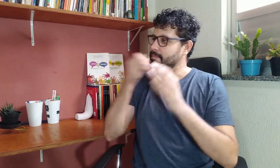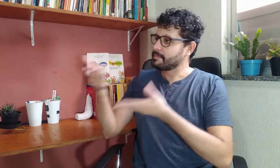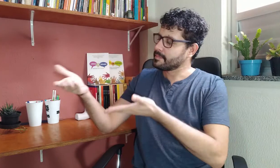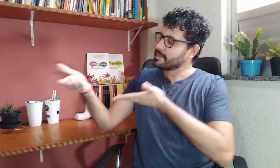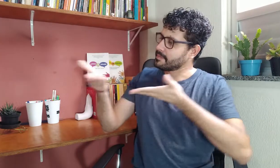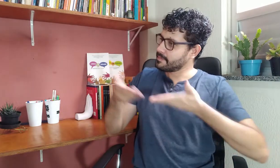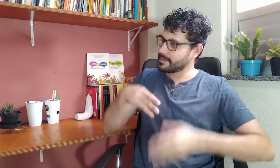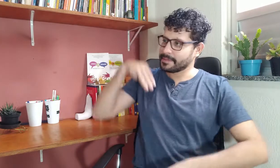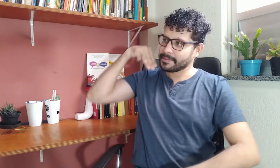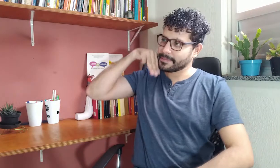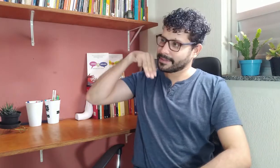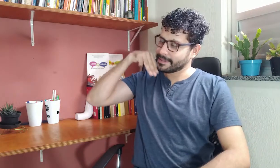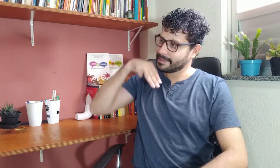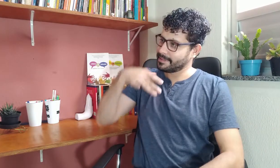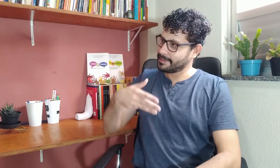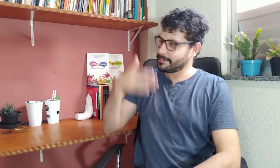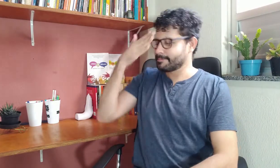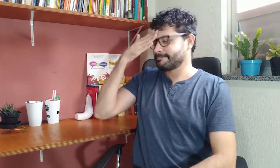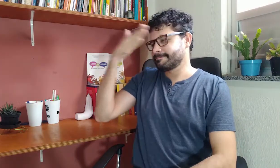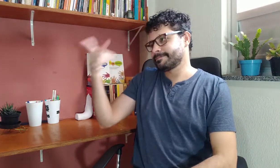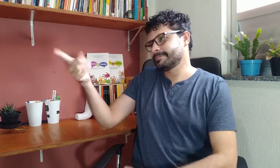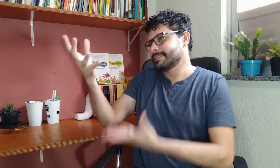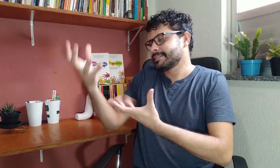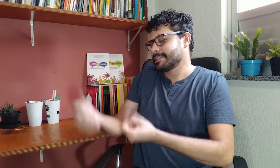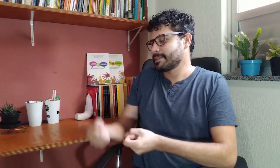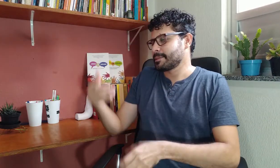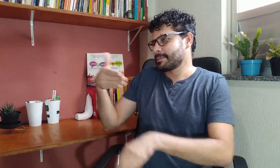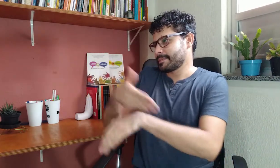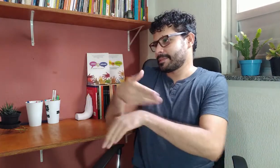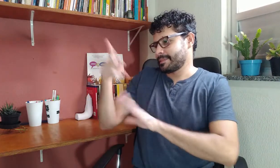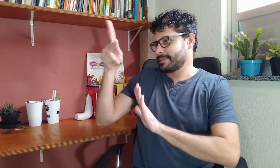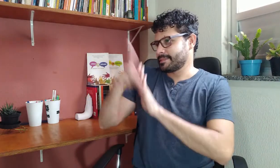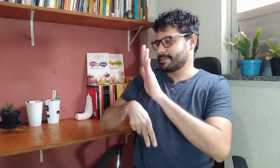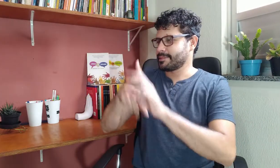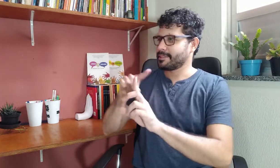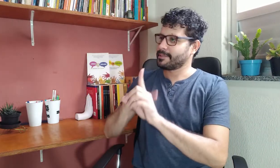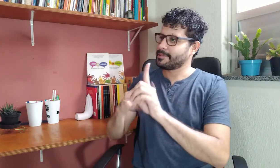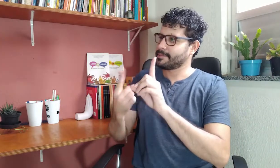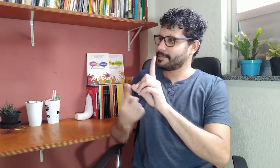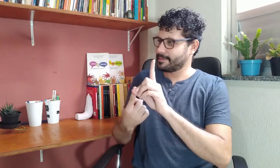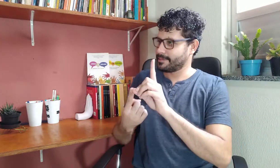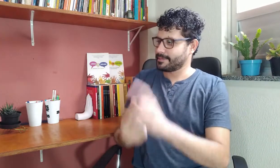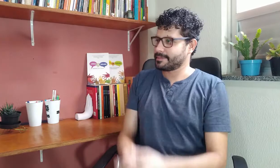Mariana, e agradeço muito que você tenha aceitado participar do projeto Consurdo.